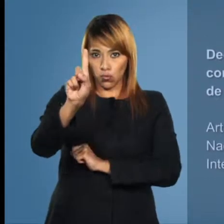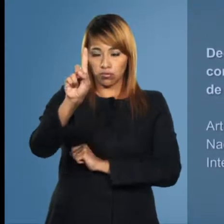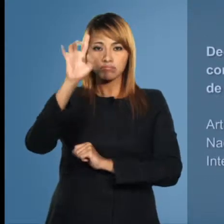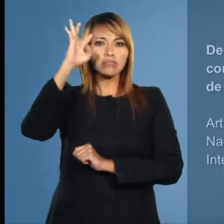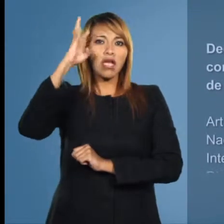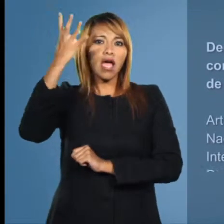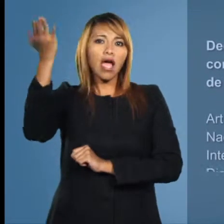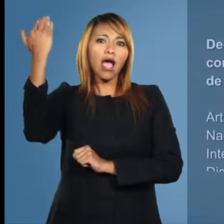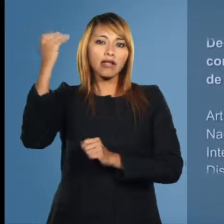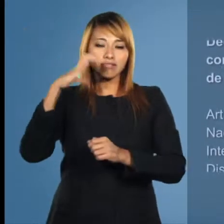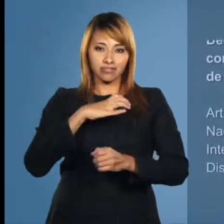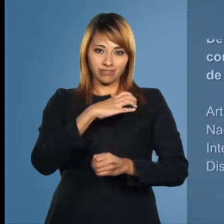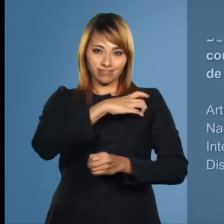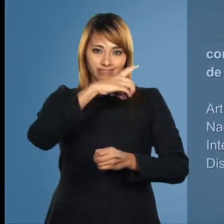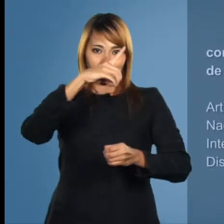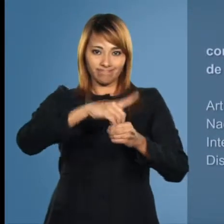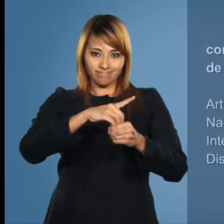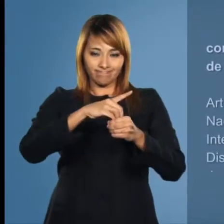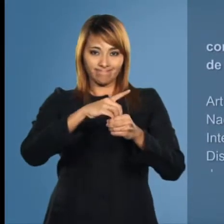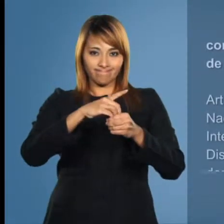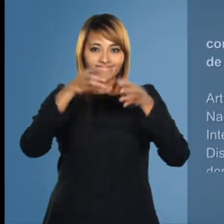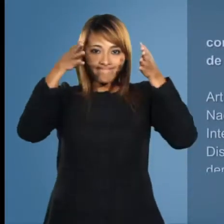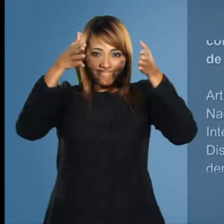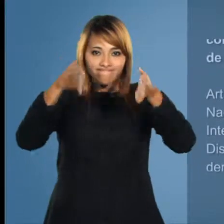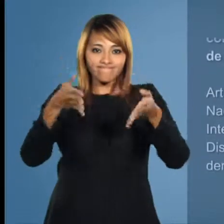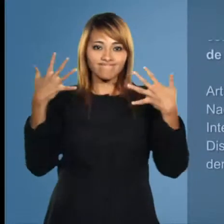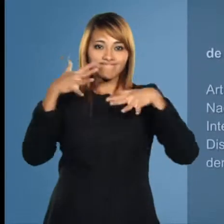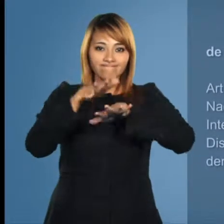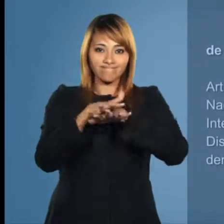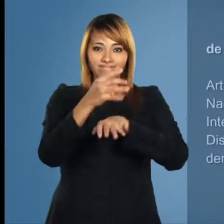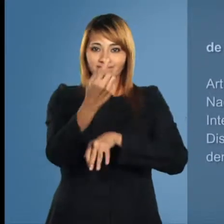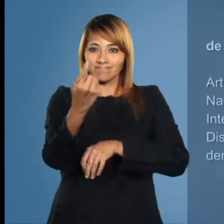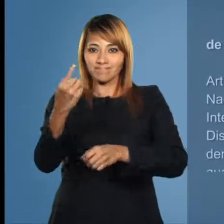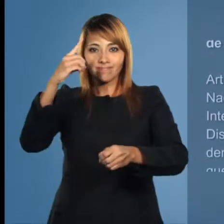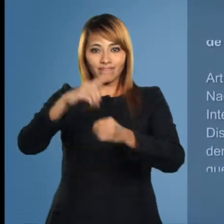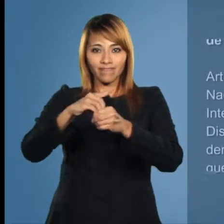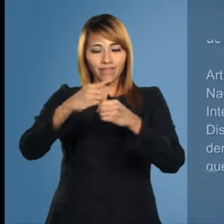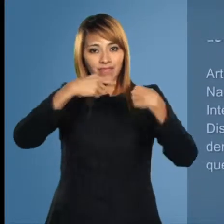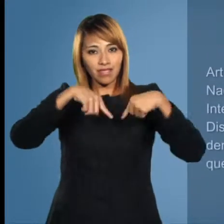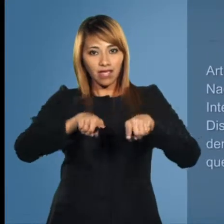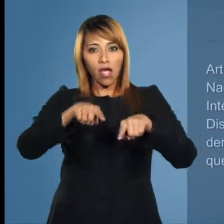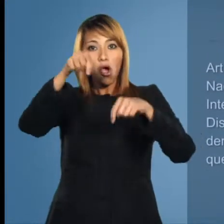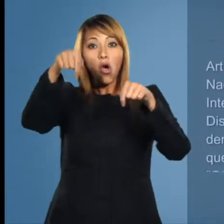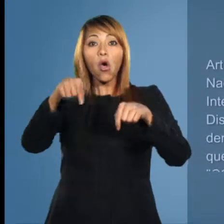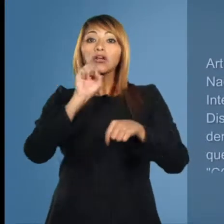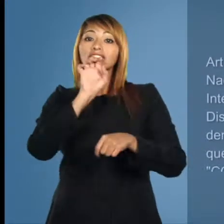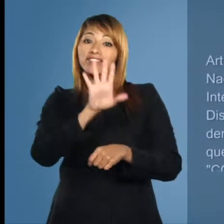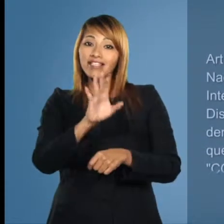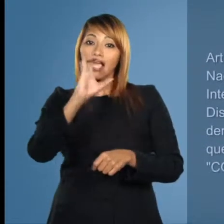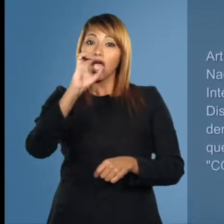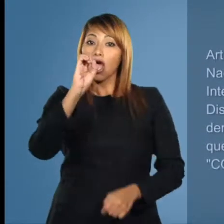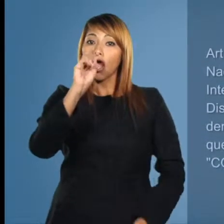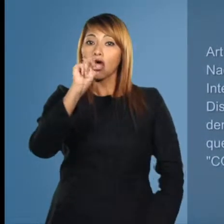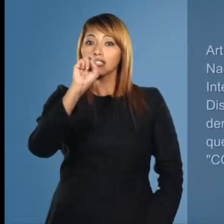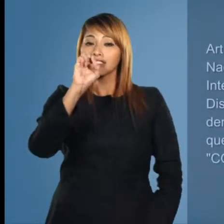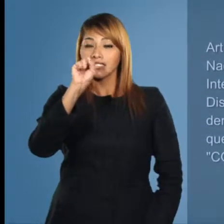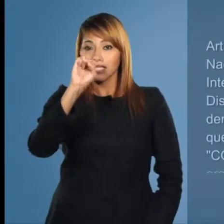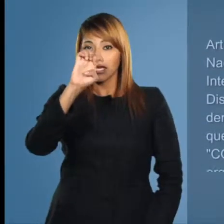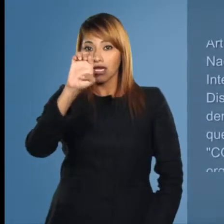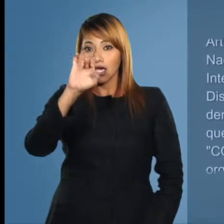Créase el Consejo Nacional de Atención Integral a la Persona con Discapacidad, en adelante denominado el Consejo, y que se